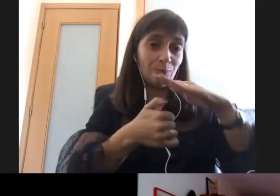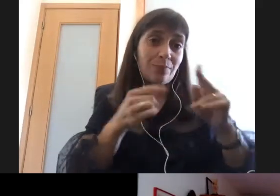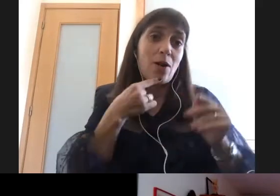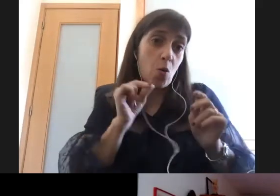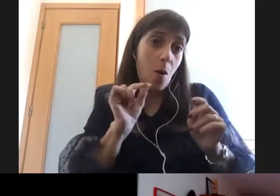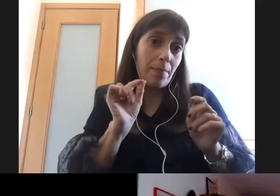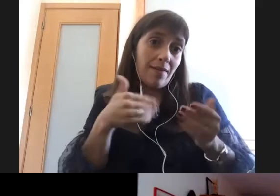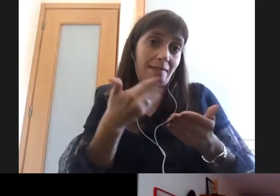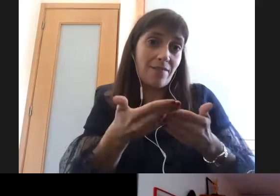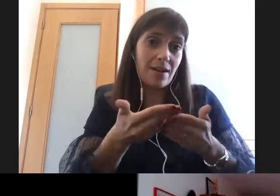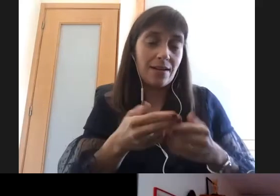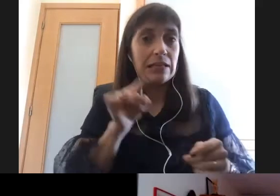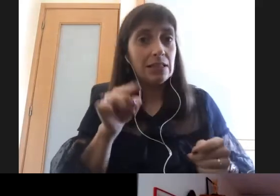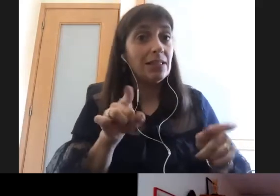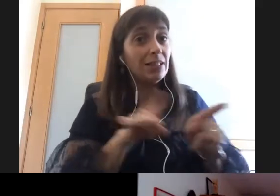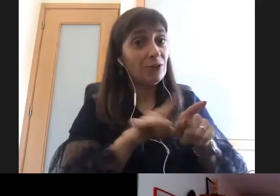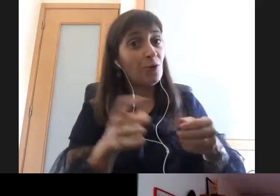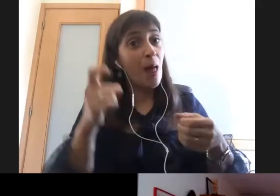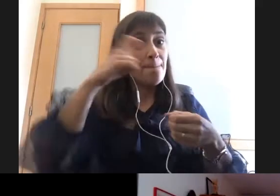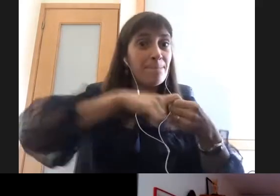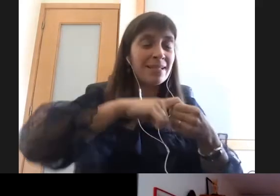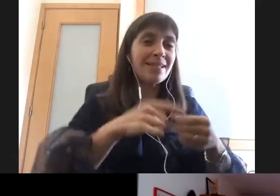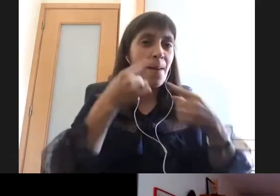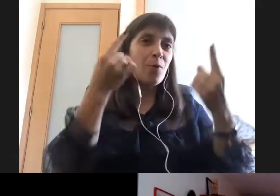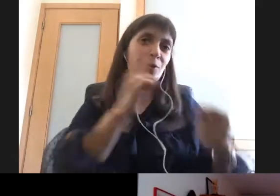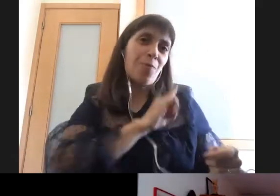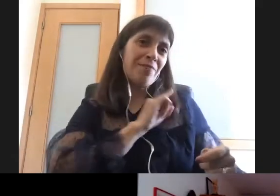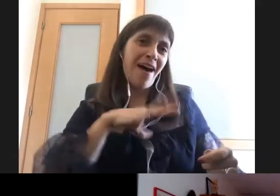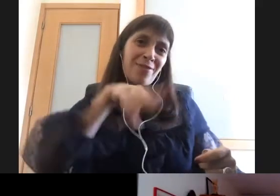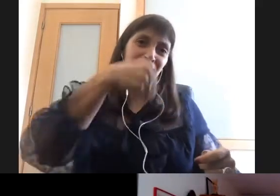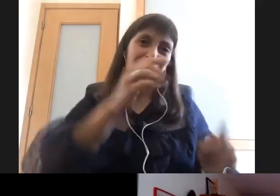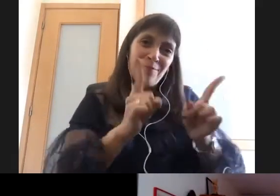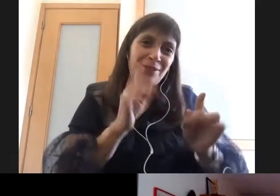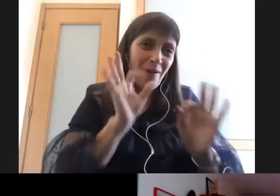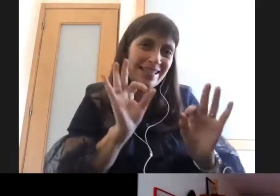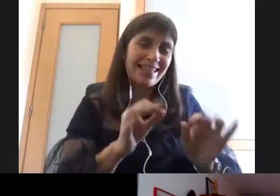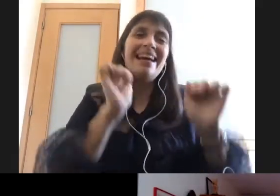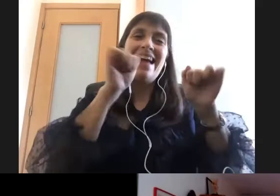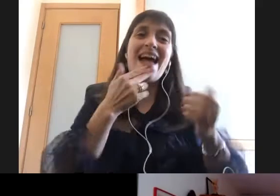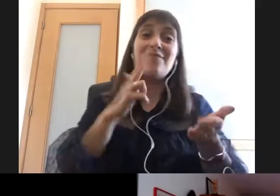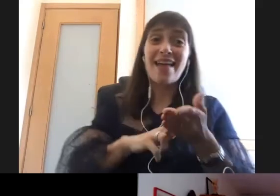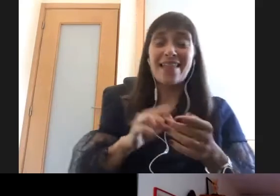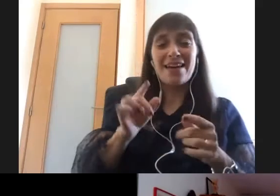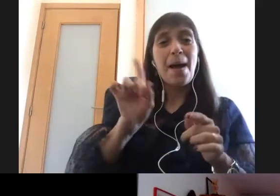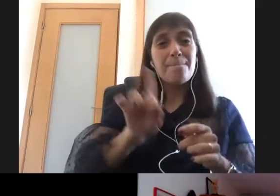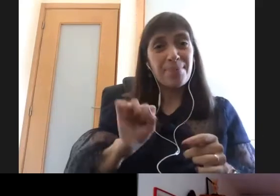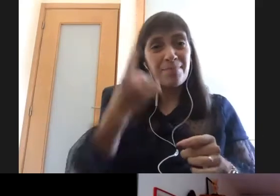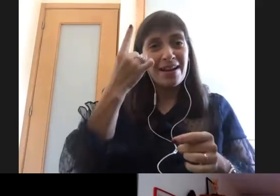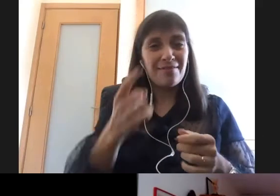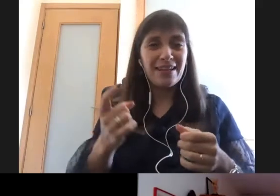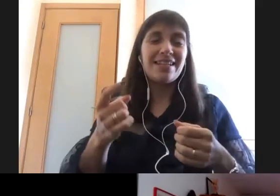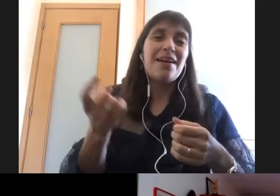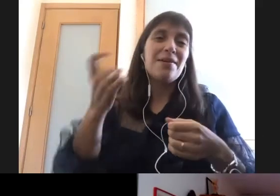Foi a primeira parceria público-privada do mundo, na verdade. Exatamente. Foi a primeira parceria público-privada do mundo.